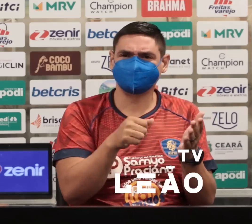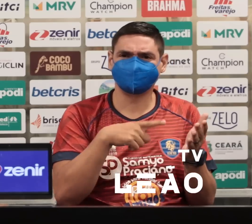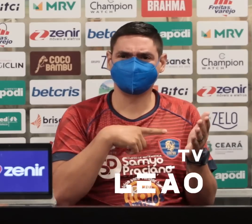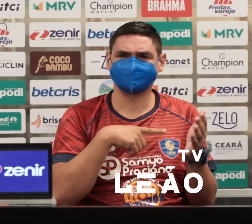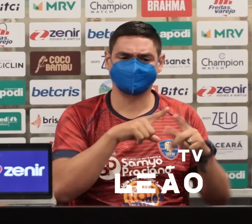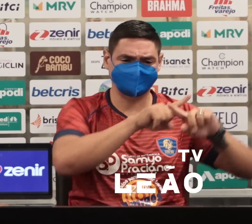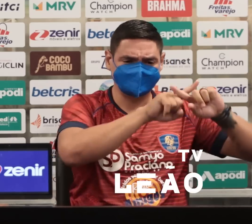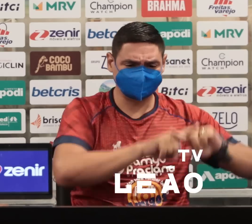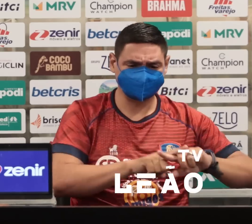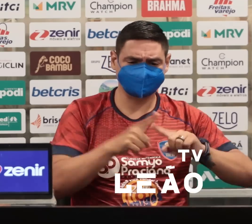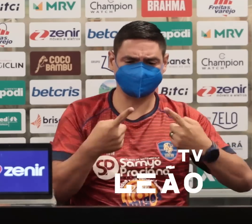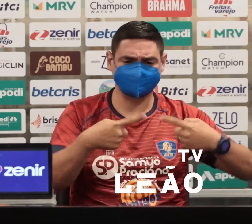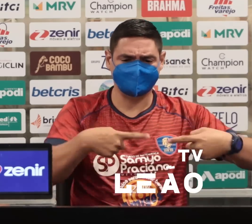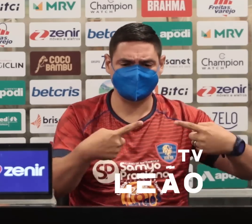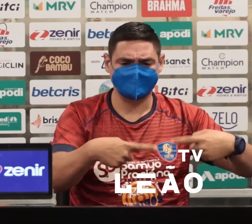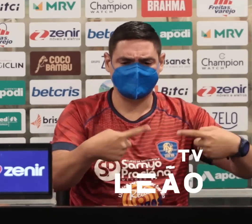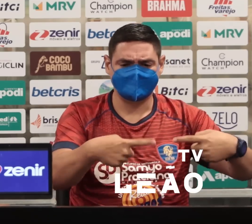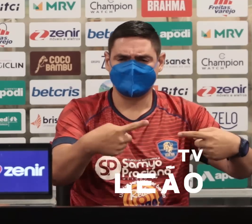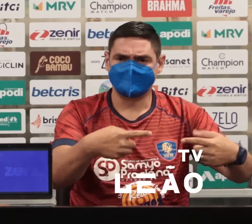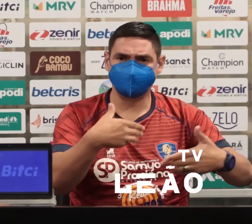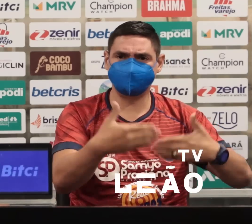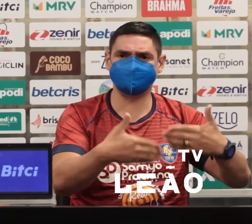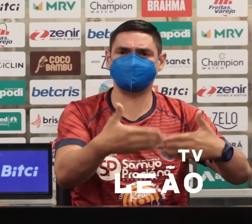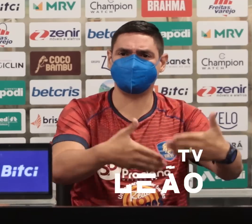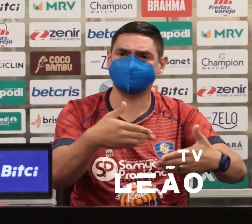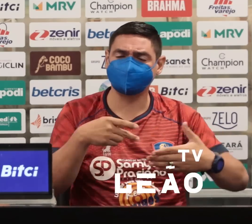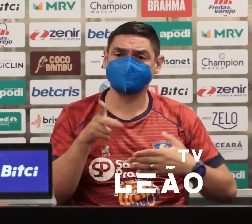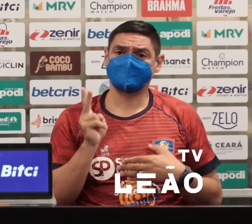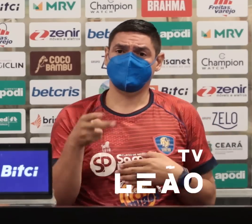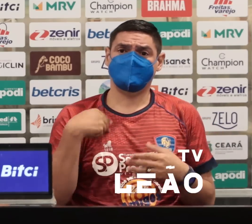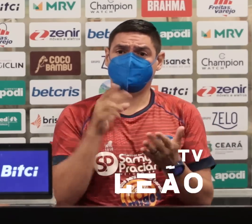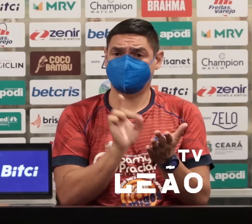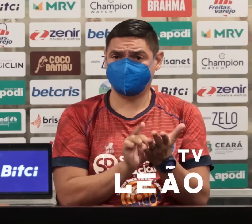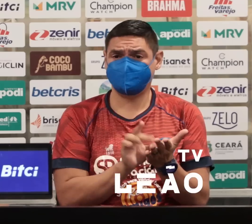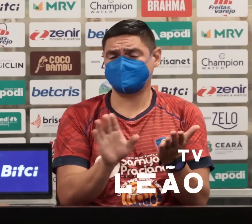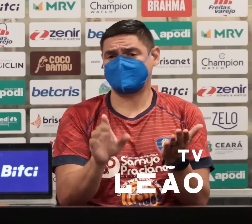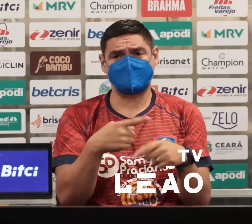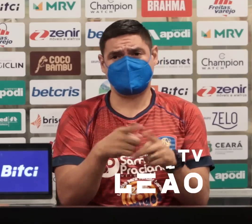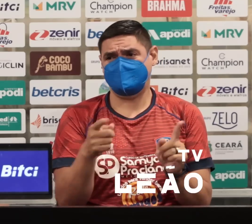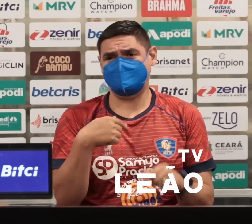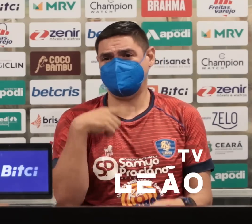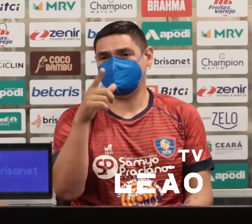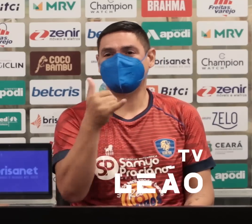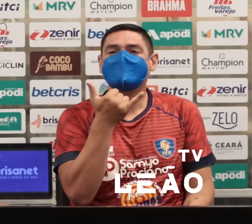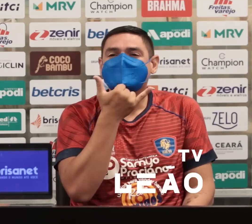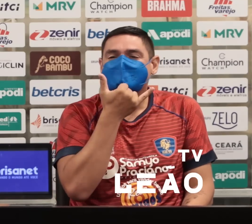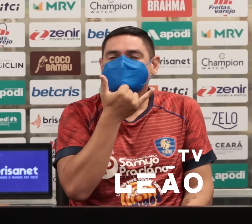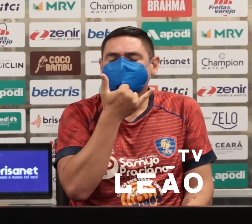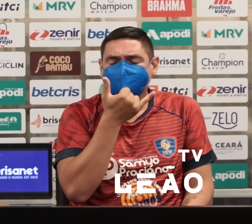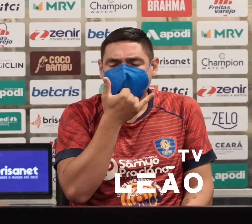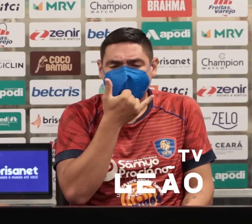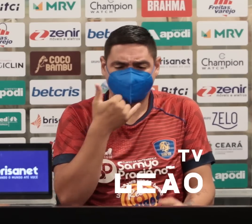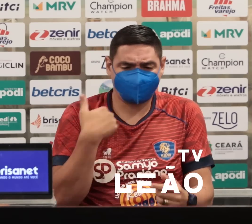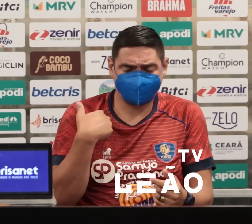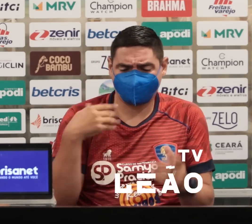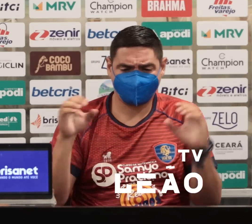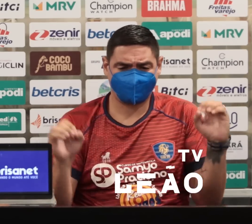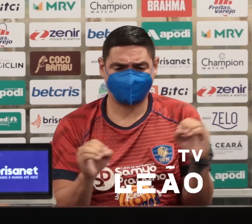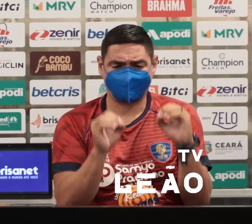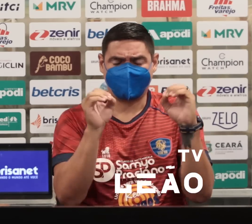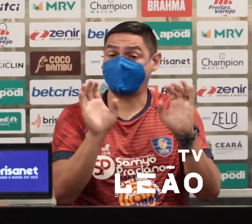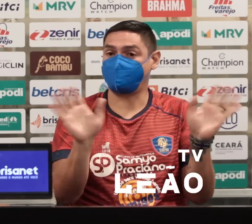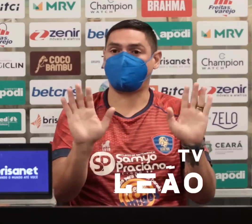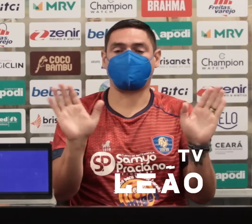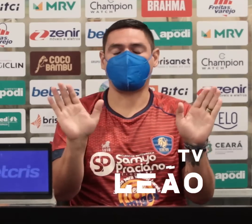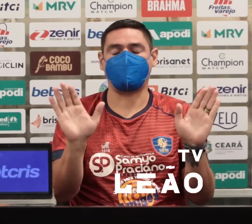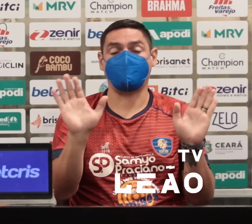¿sí? Muito perto os partidos de um de outro, mas não é isso. Desculpas, já sabíamos que iria fazer assim, temos que